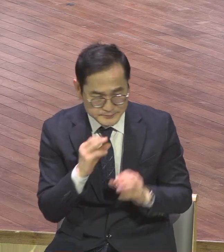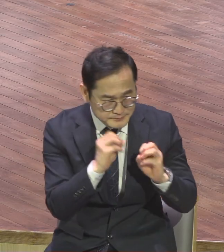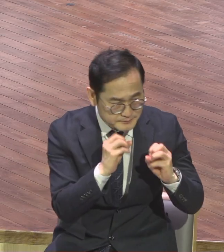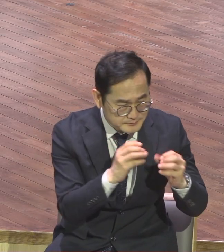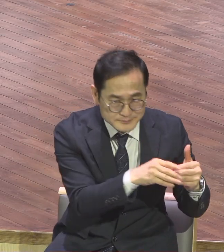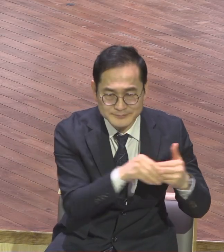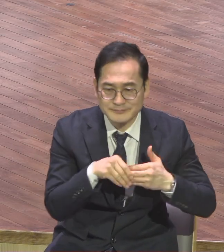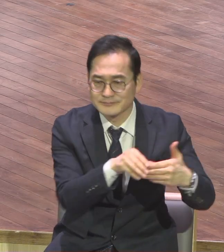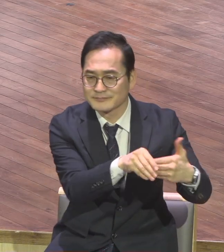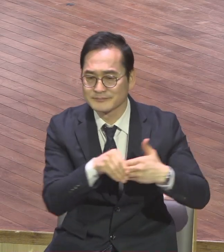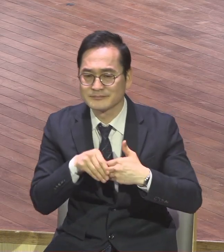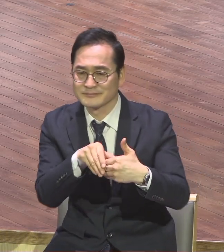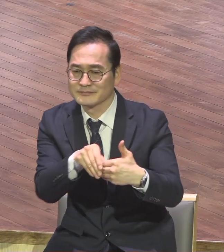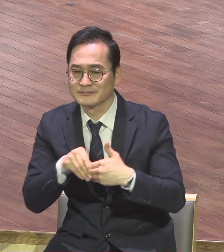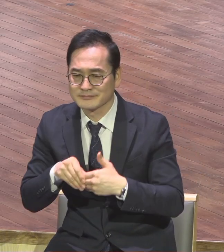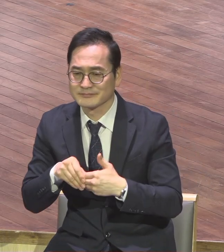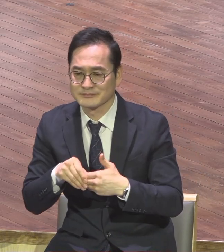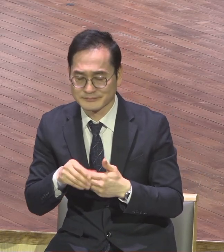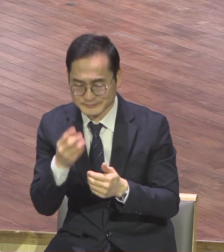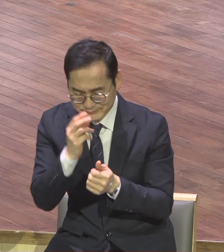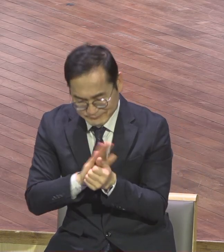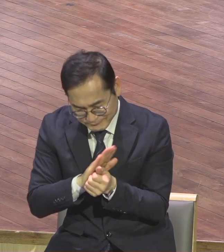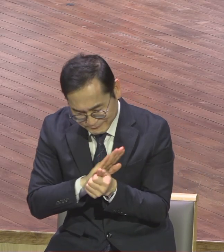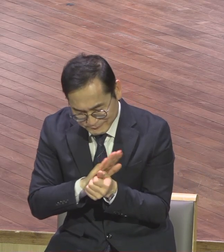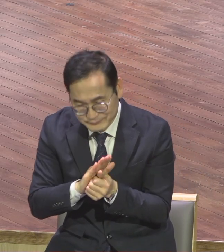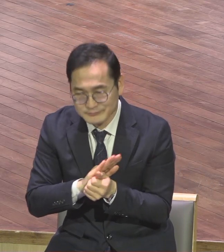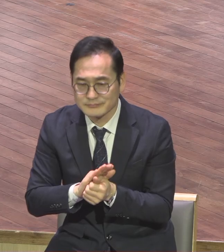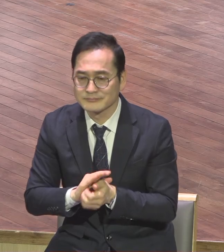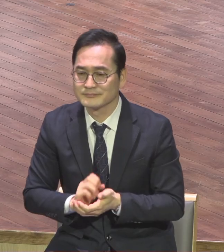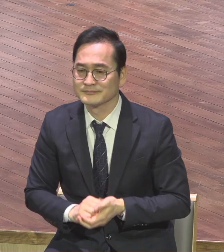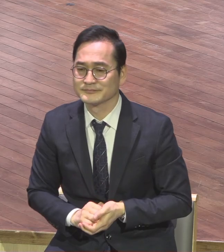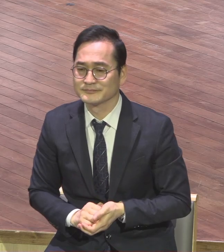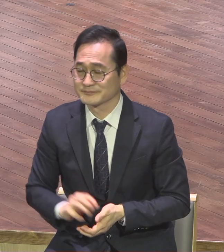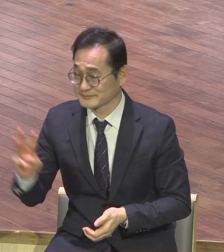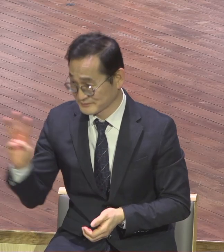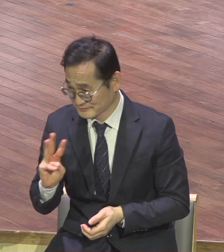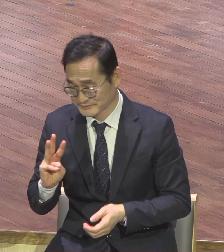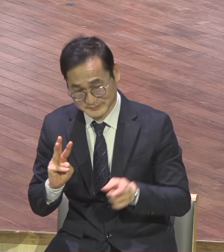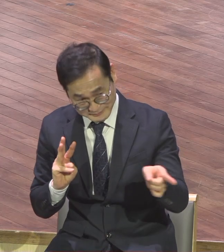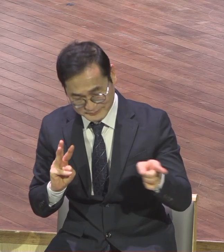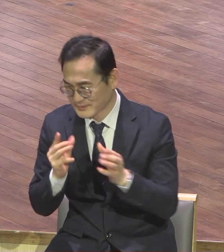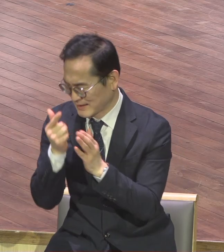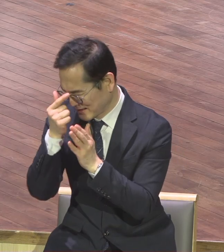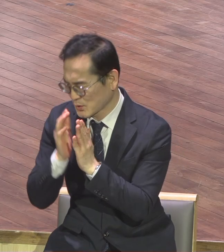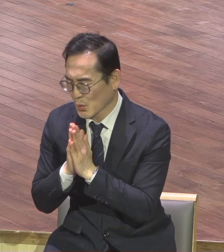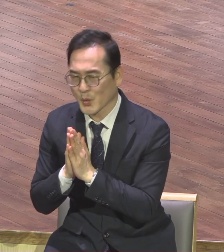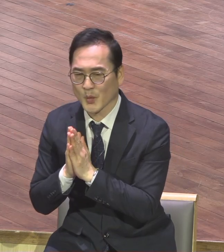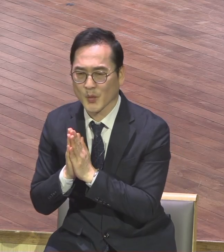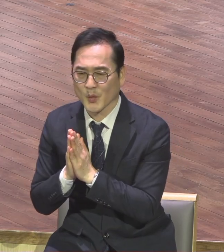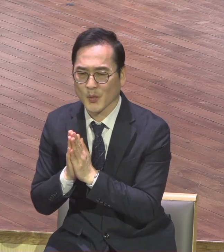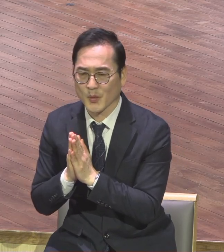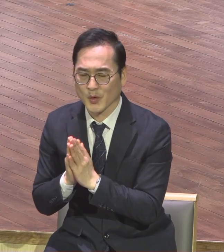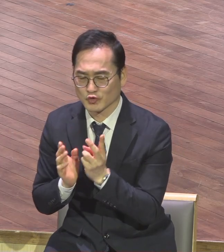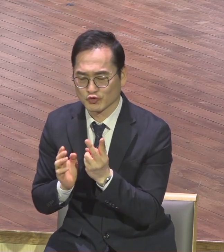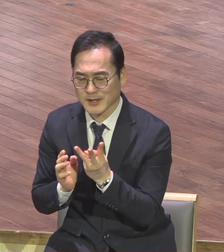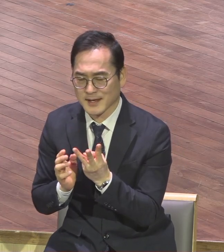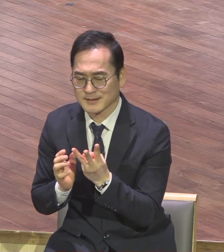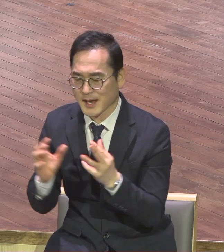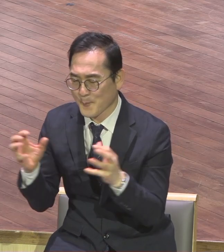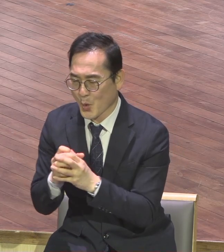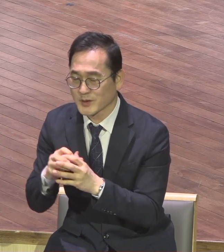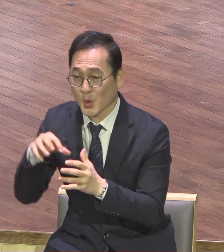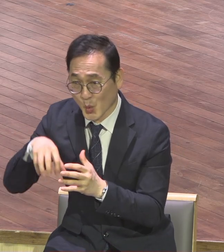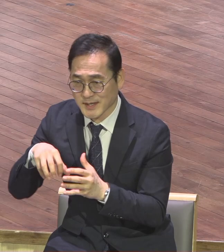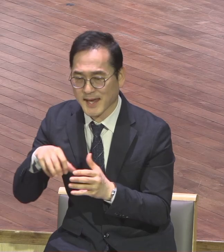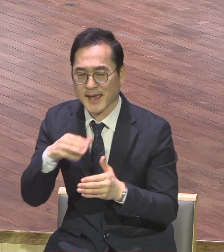이제 중요한 것은요 3.1조가 같이 기도하는 겁니다. 같이 합심 기도해보세요. 두세 사람 모인 곳에 내가 함께 그들과